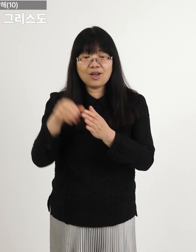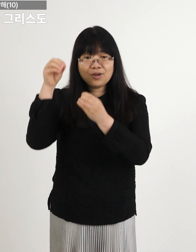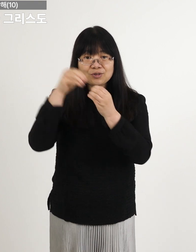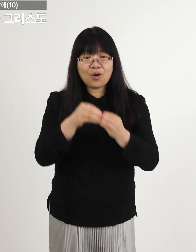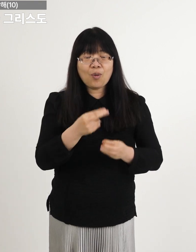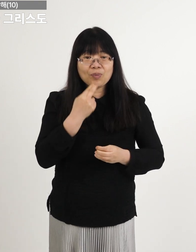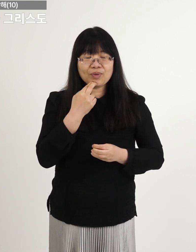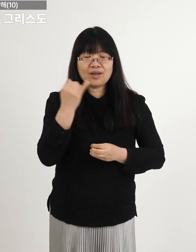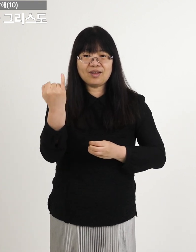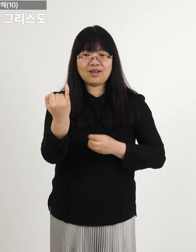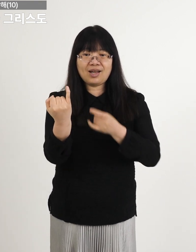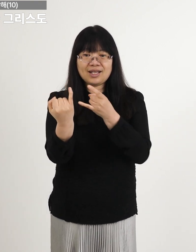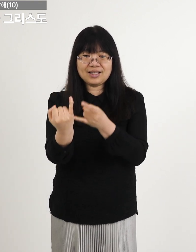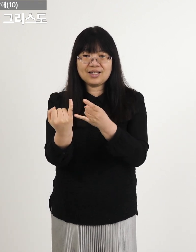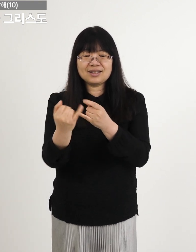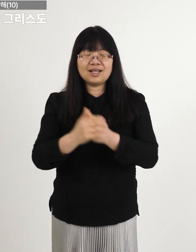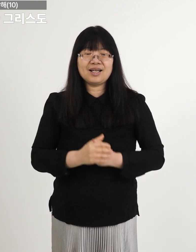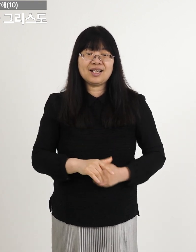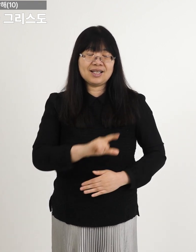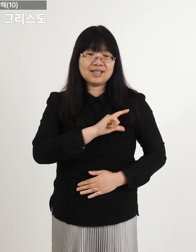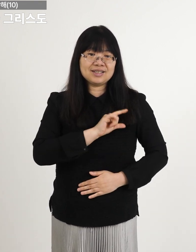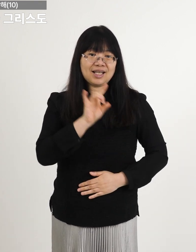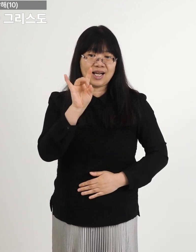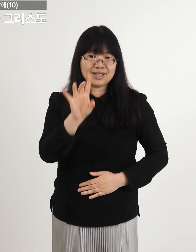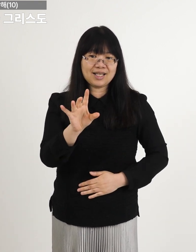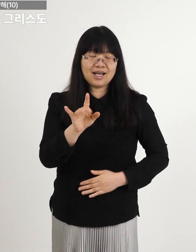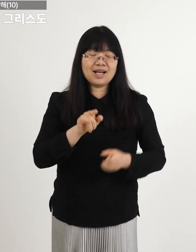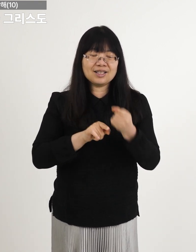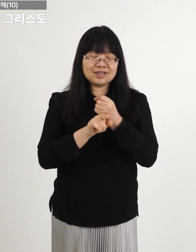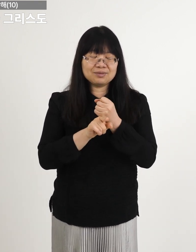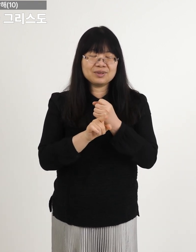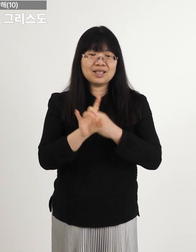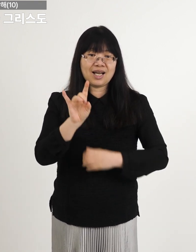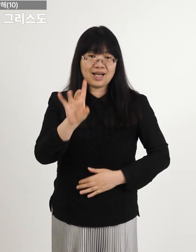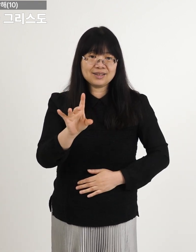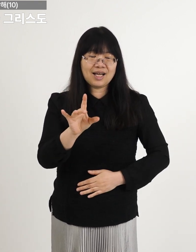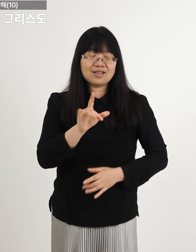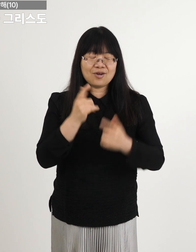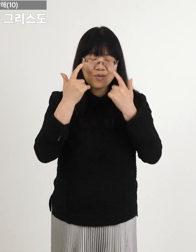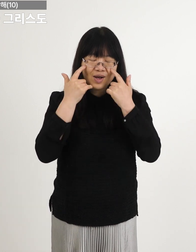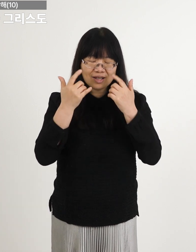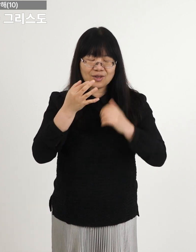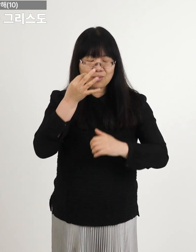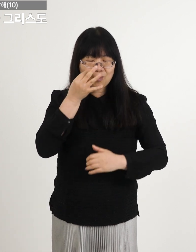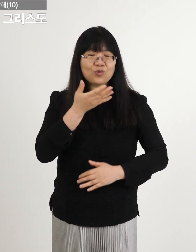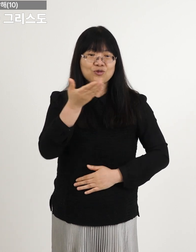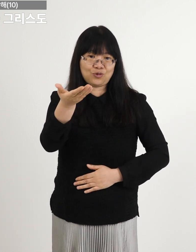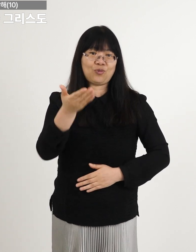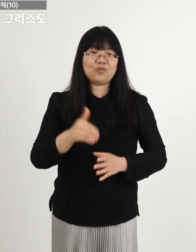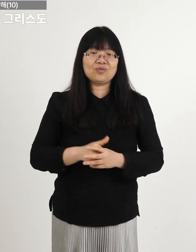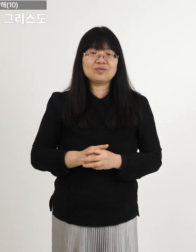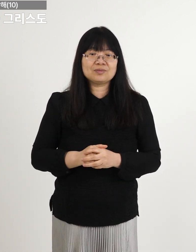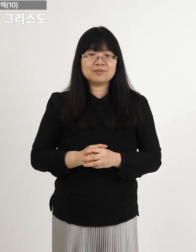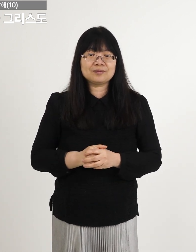없었던 여인들에게 이름 하나를, 의미 하나를 들추어 주시면서